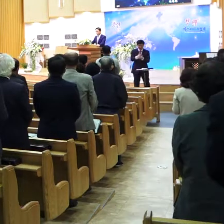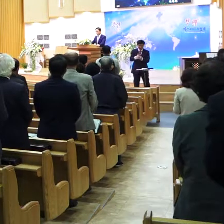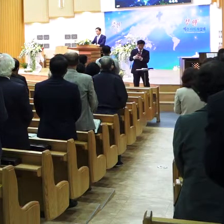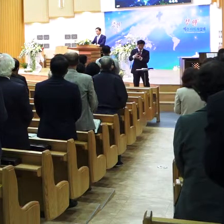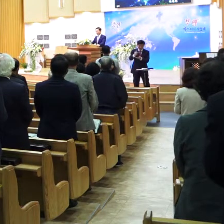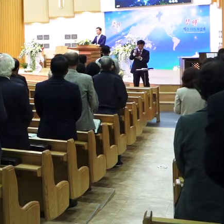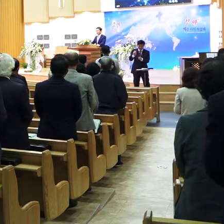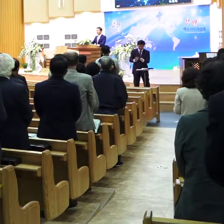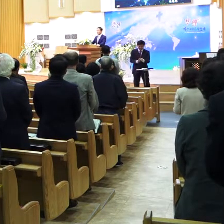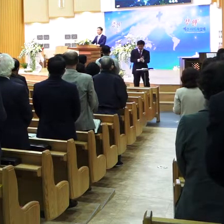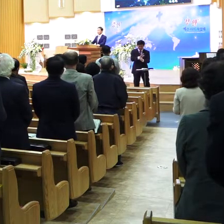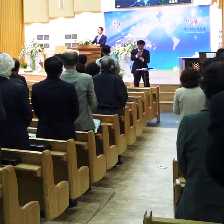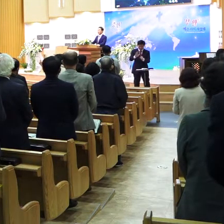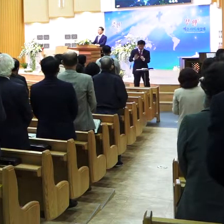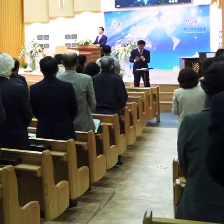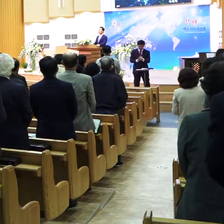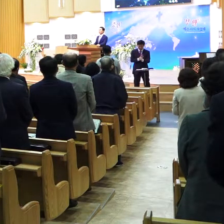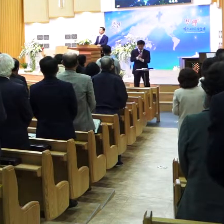주의